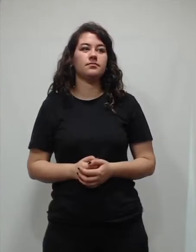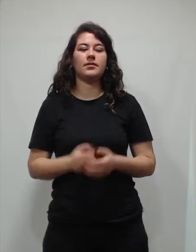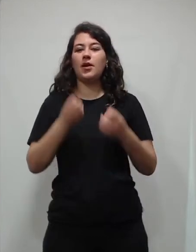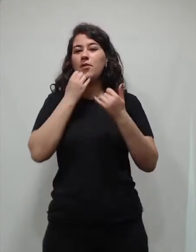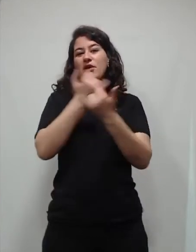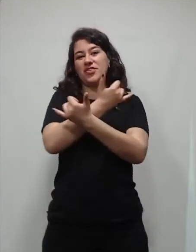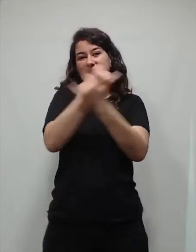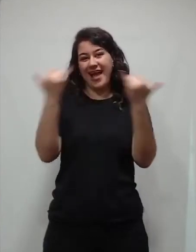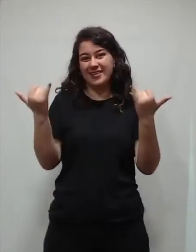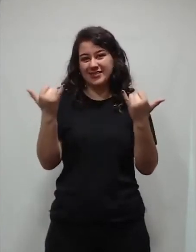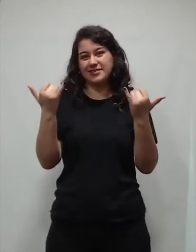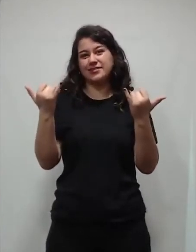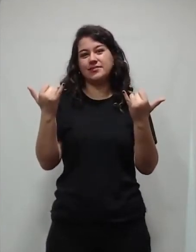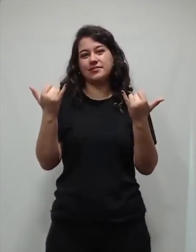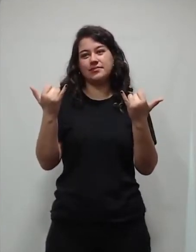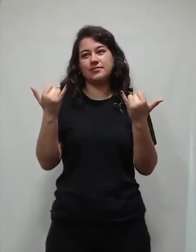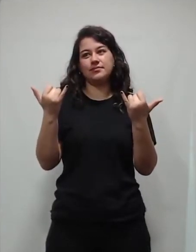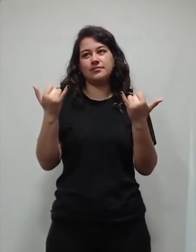Buenos días.